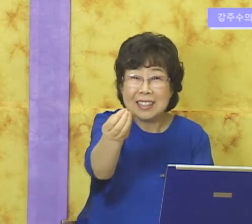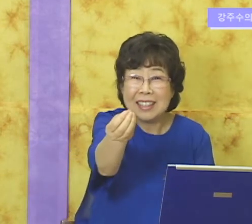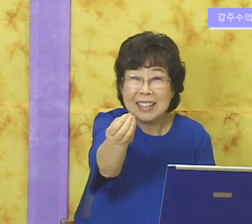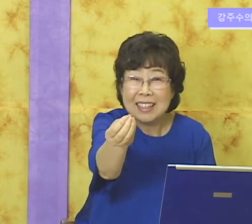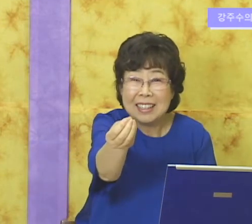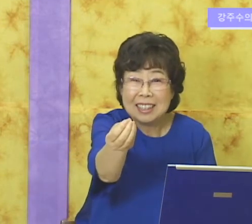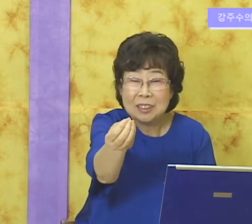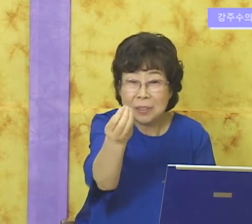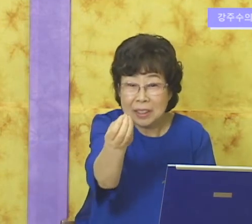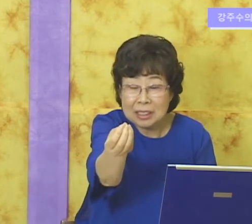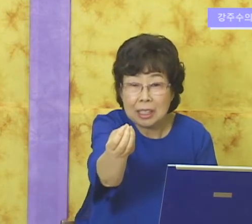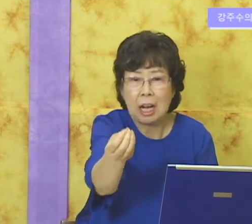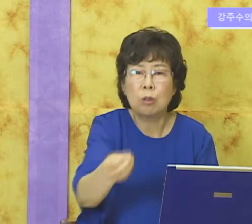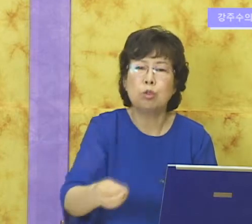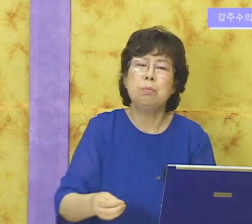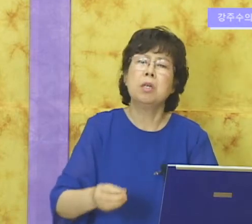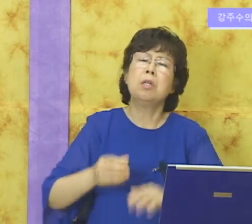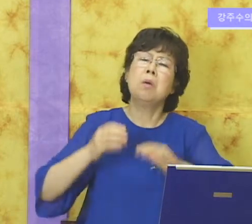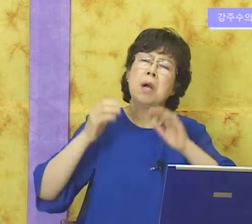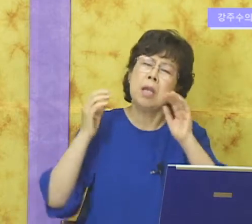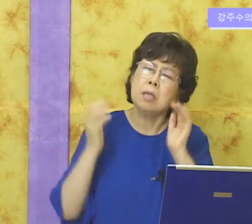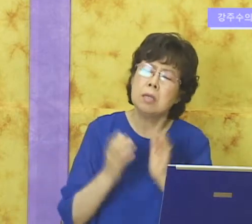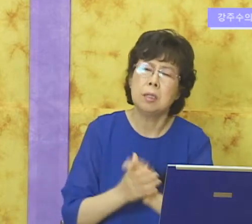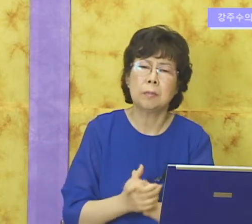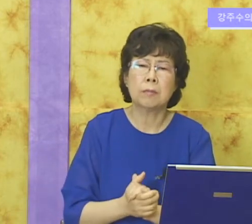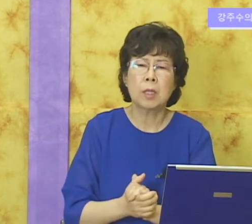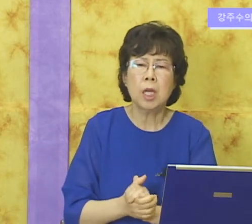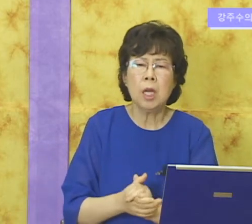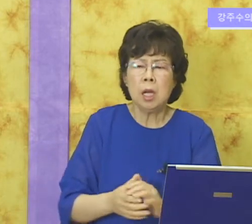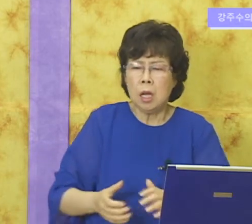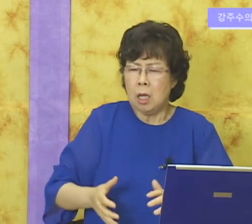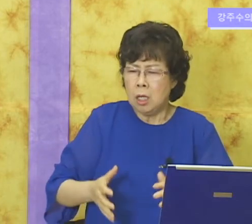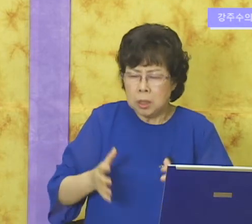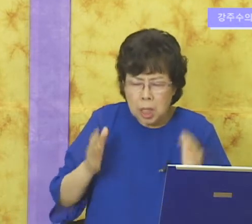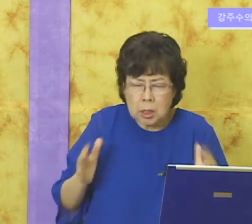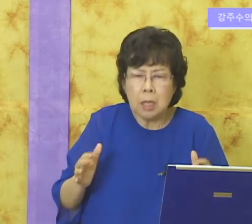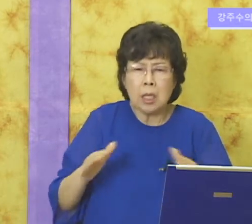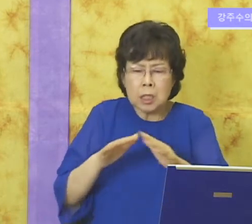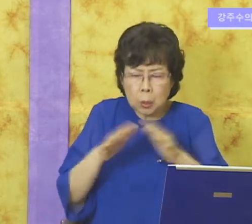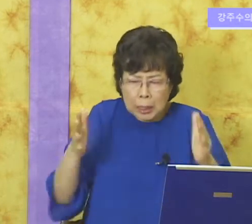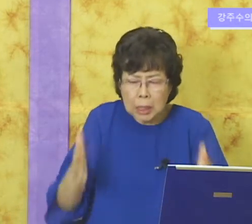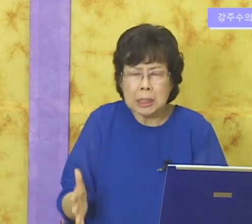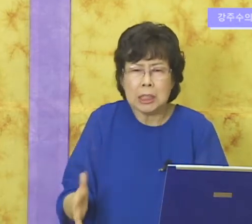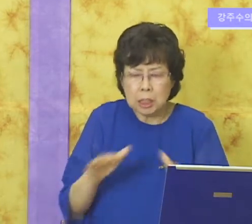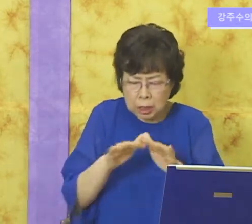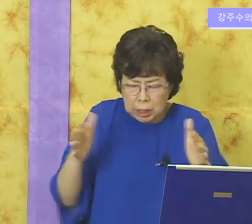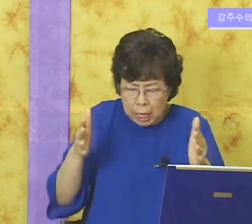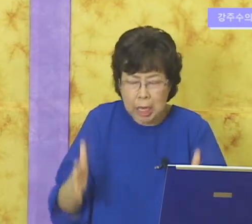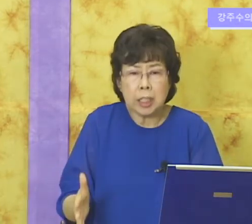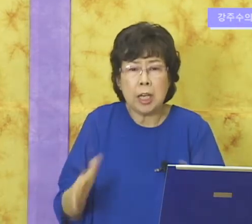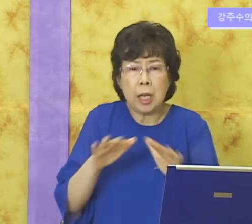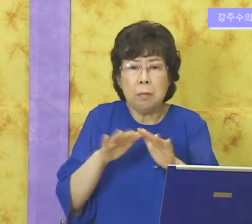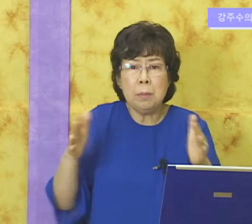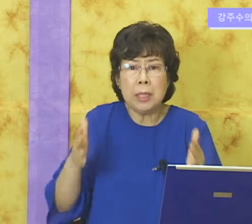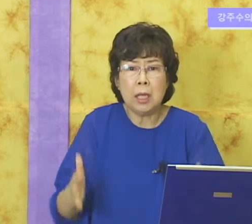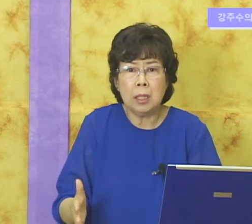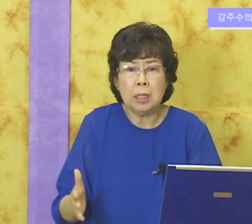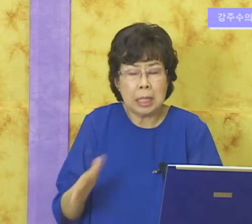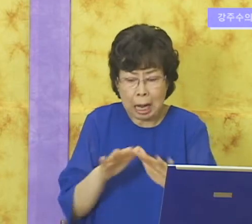집어서 돈 떨어졌다라고 주면 농아인은 세상에 그 화장실 딱 이렇게 밀폐된